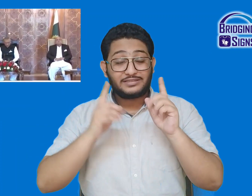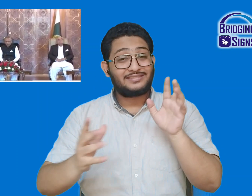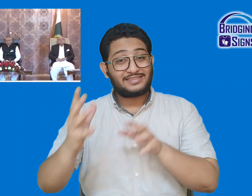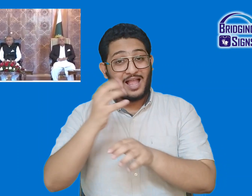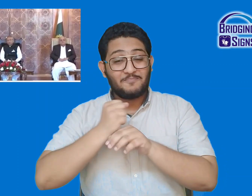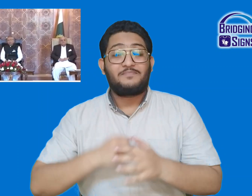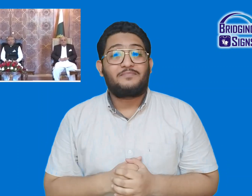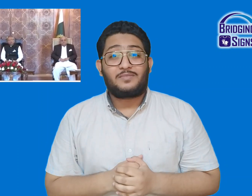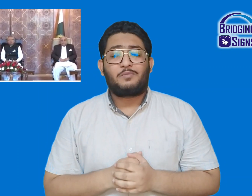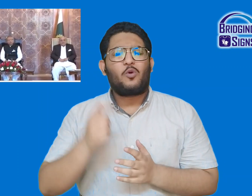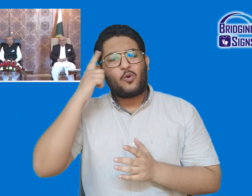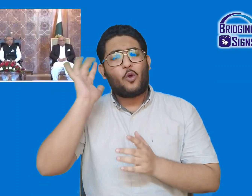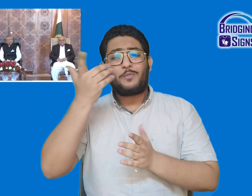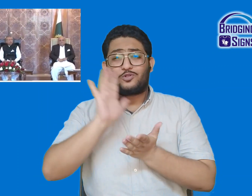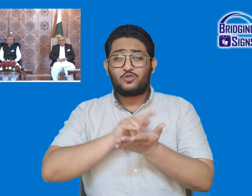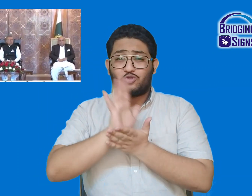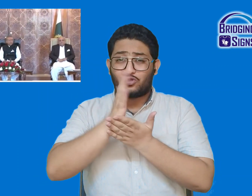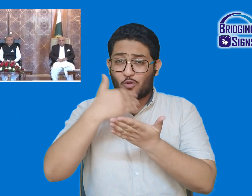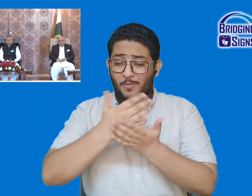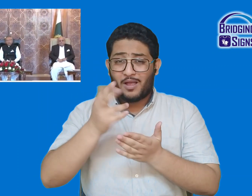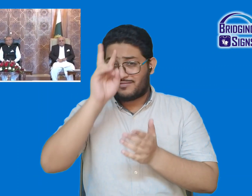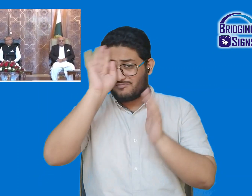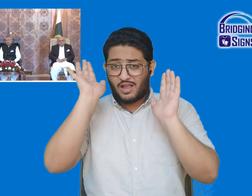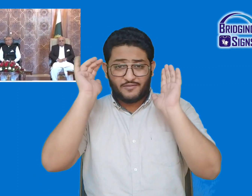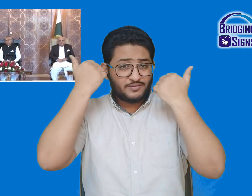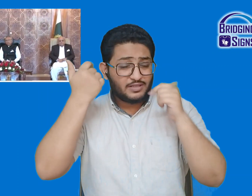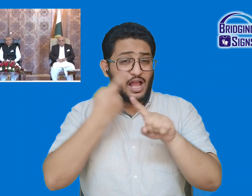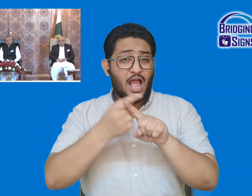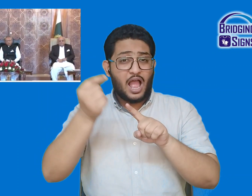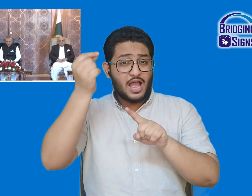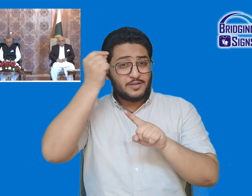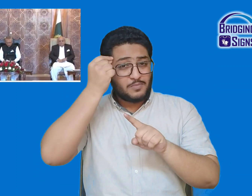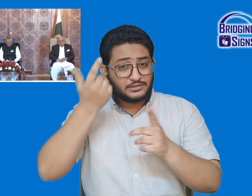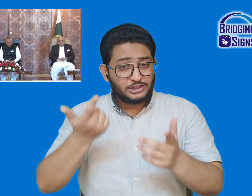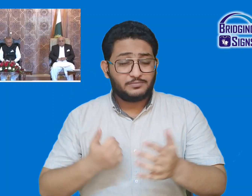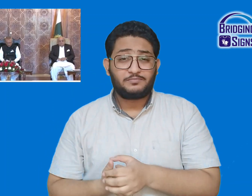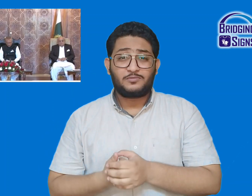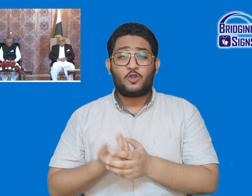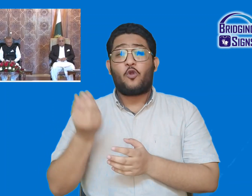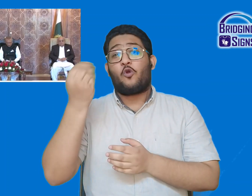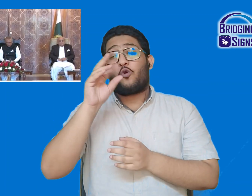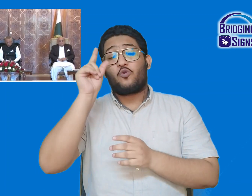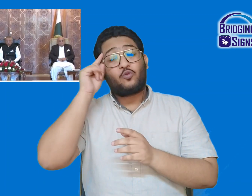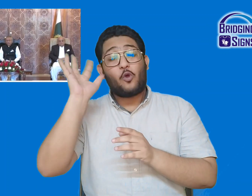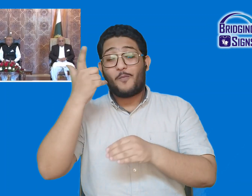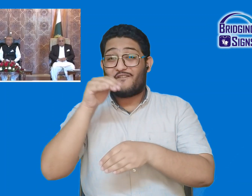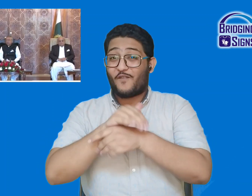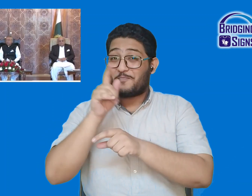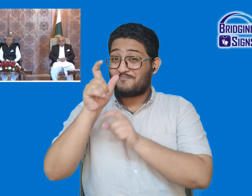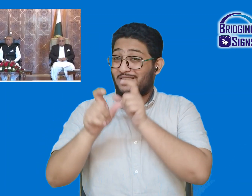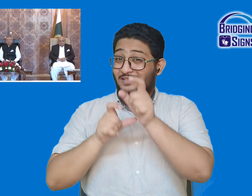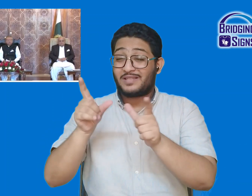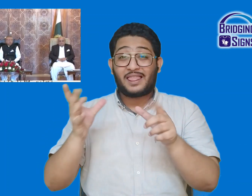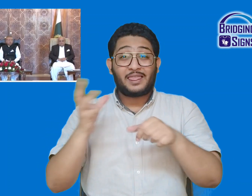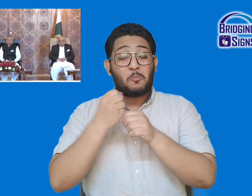تھے، اور ہر صوبے سے، گلگت بلتستان سے اور آزاد جموں کشمیر سے، اور ان سیاستدانوں